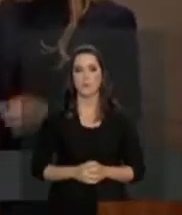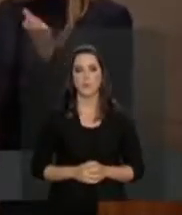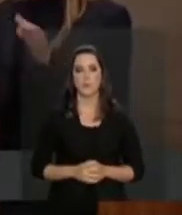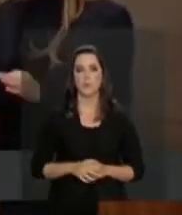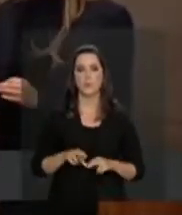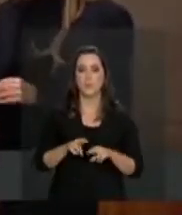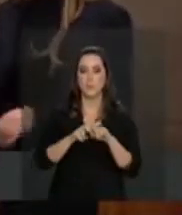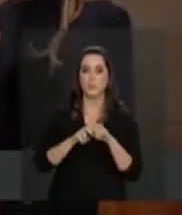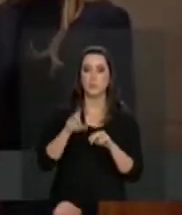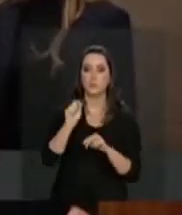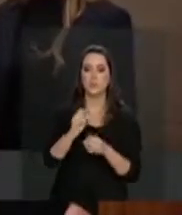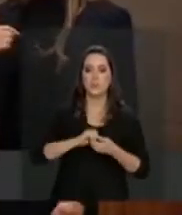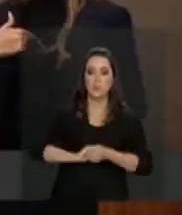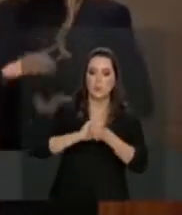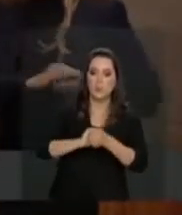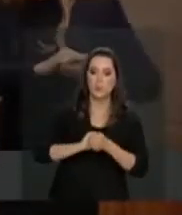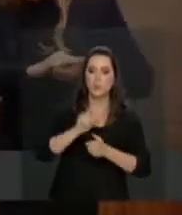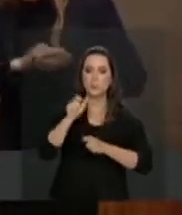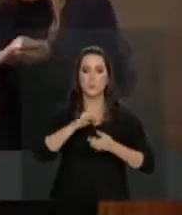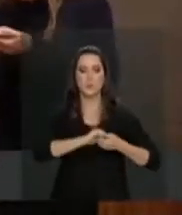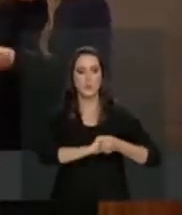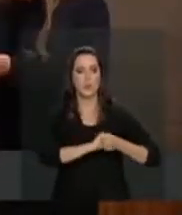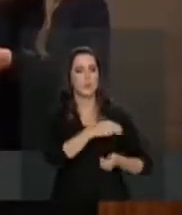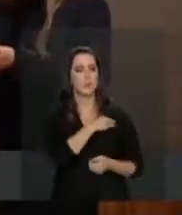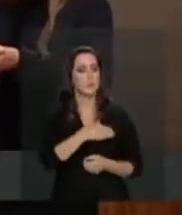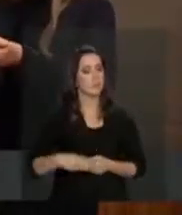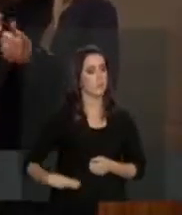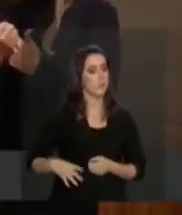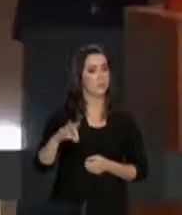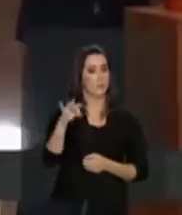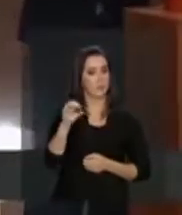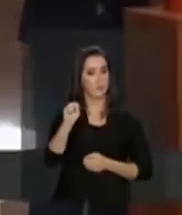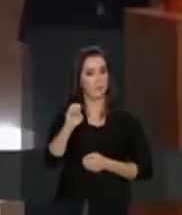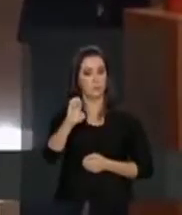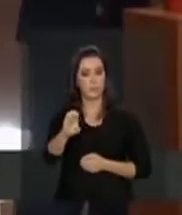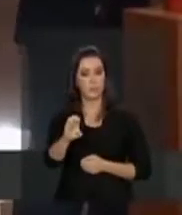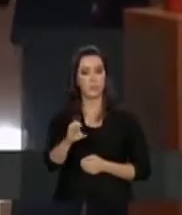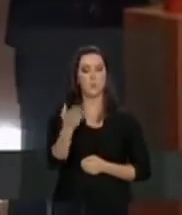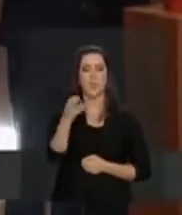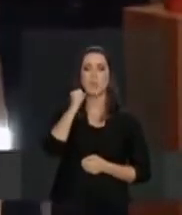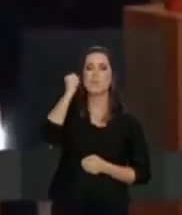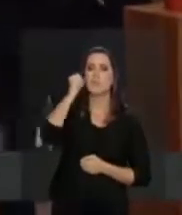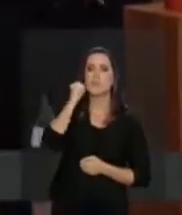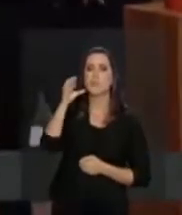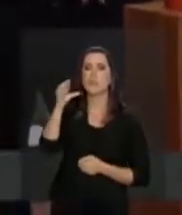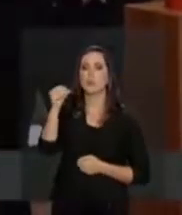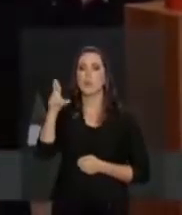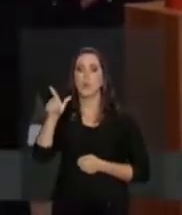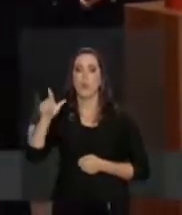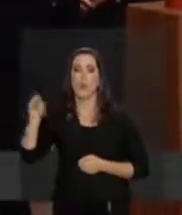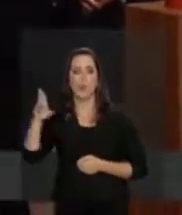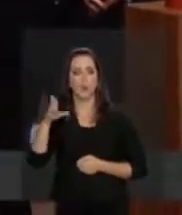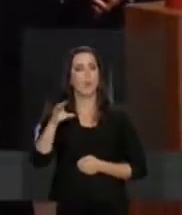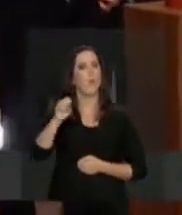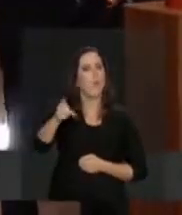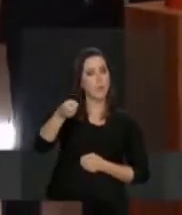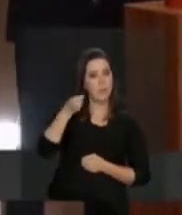por intermédio de quem cumprimento os ministros do Tribunal Superior Eleitoral. Senador Fernando Collor de Mello, ex-presidente da